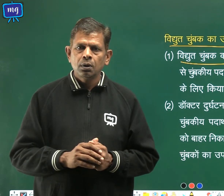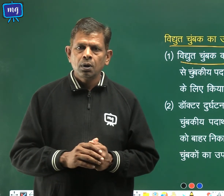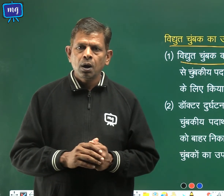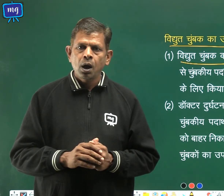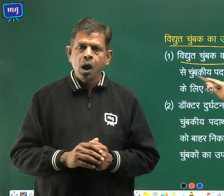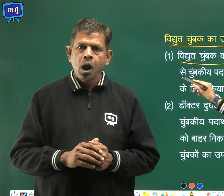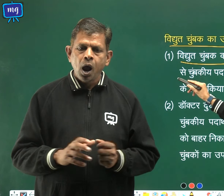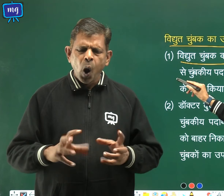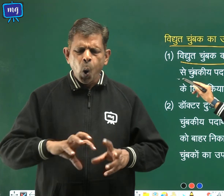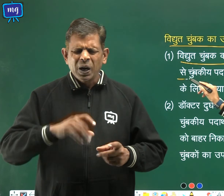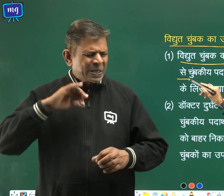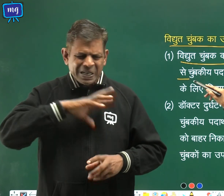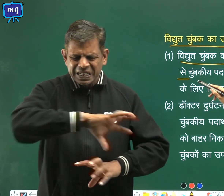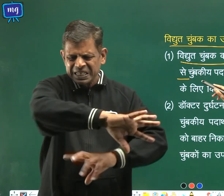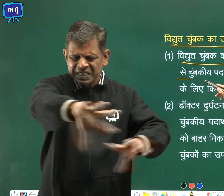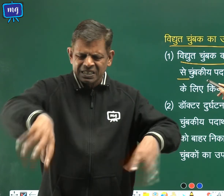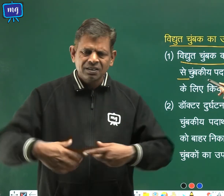कबाड़ से